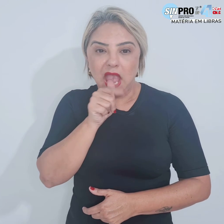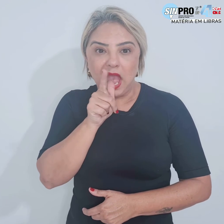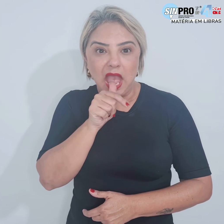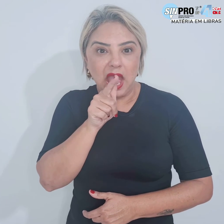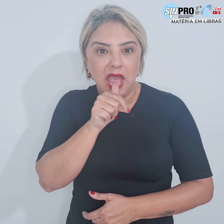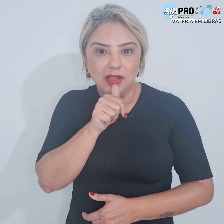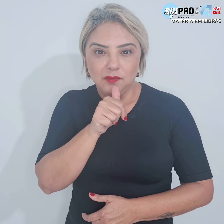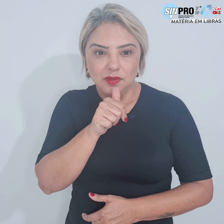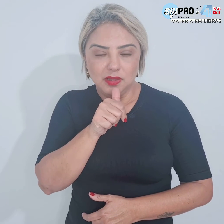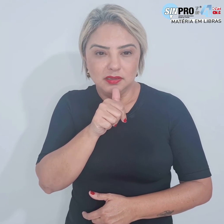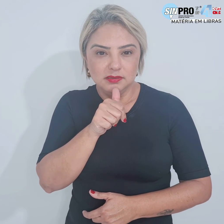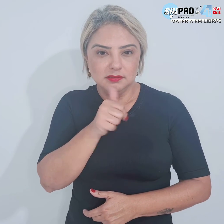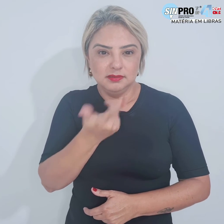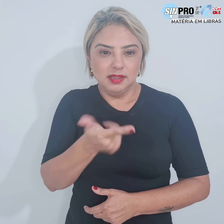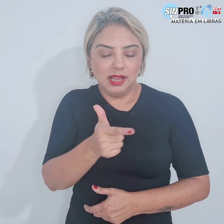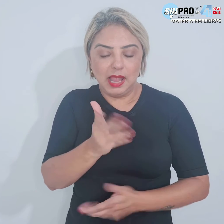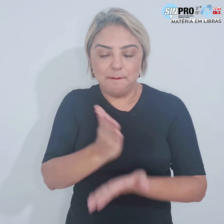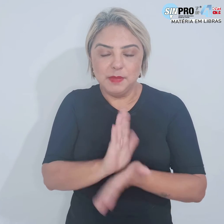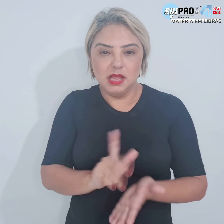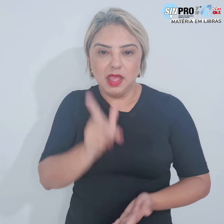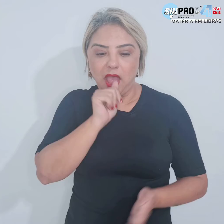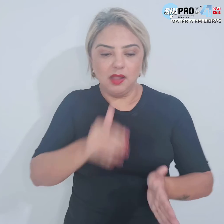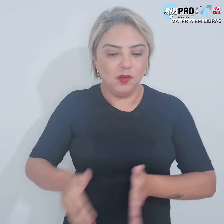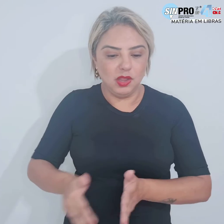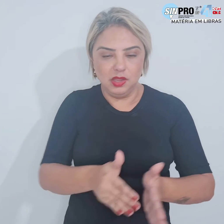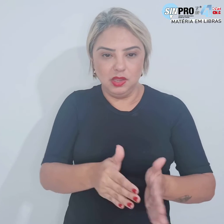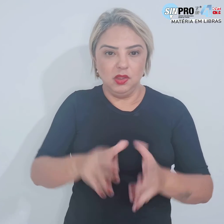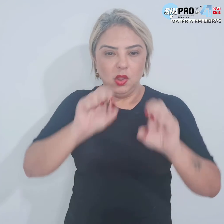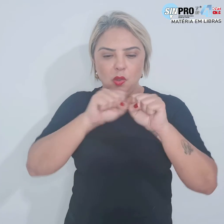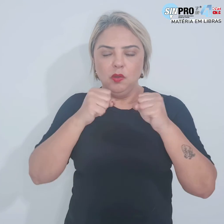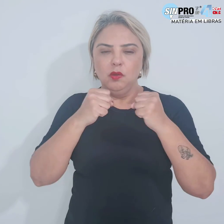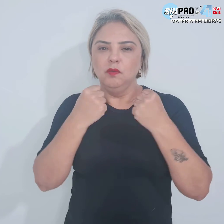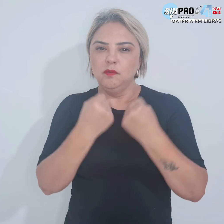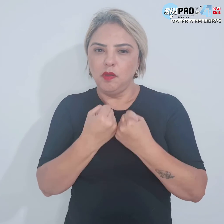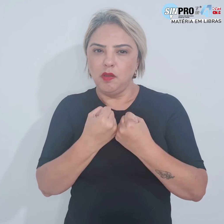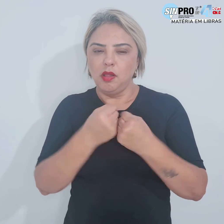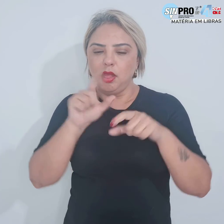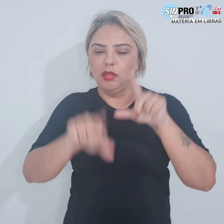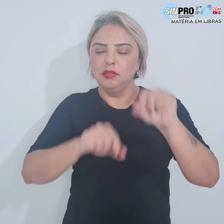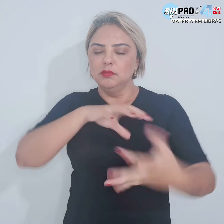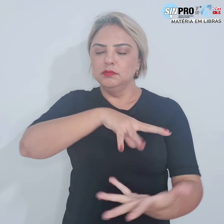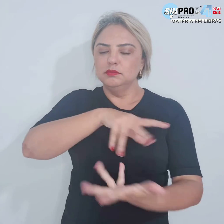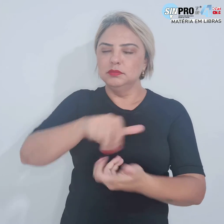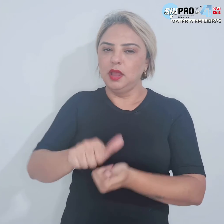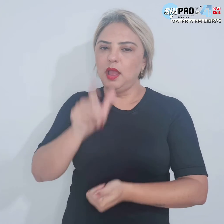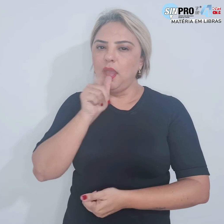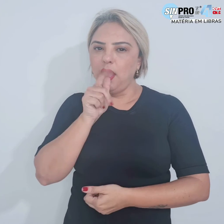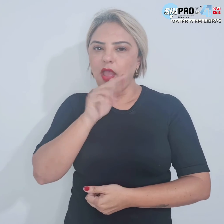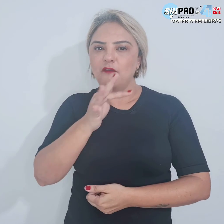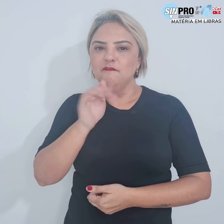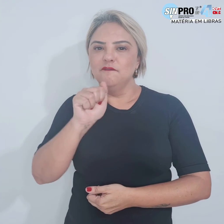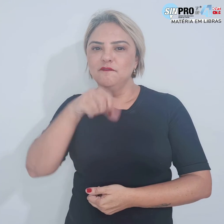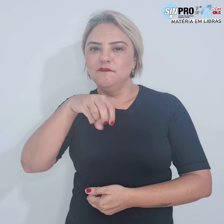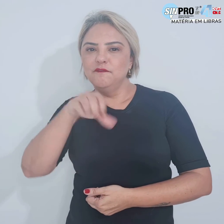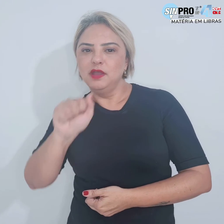condições de extremo estresse hídrico. Fórum Alternativo Mundial da Água,